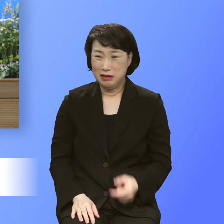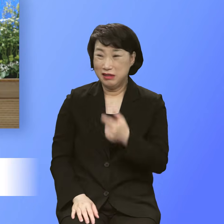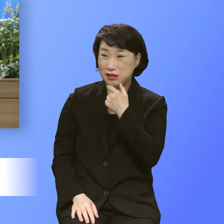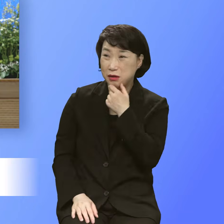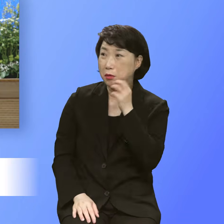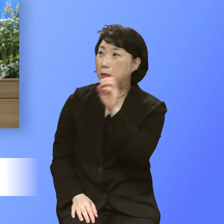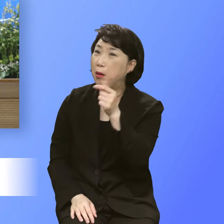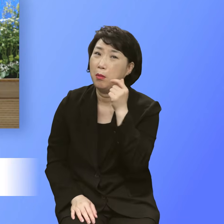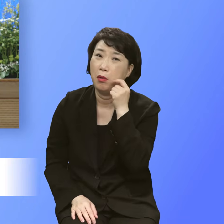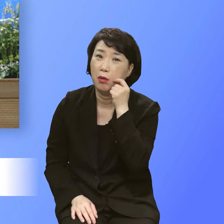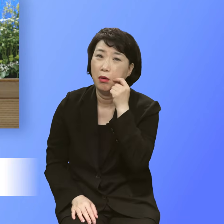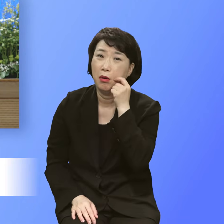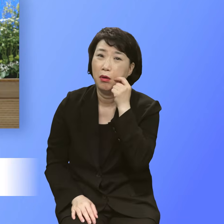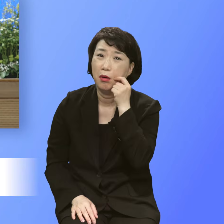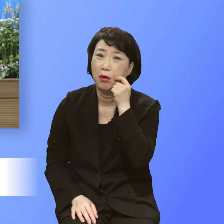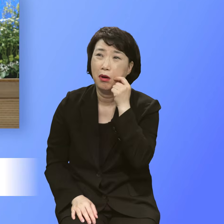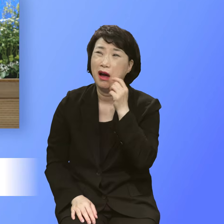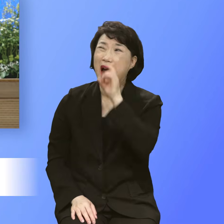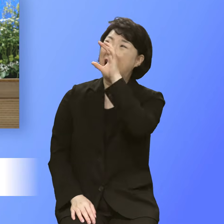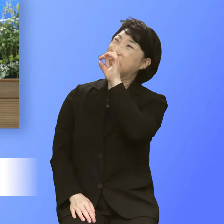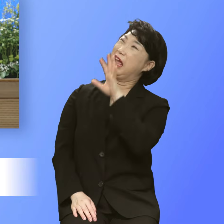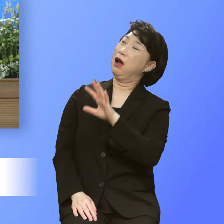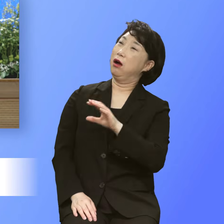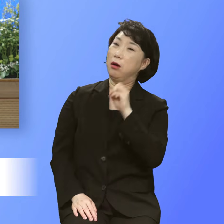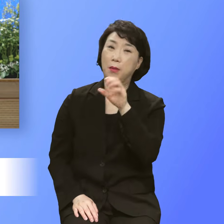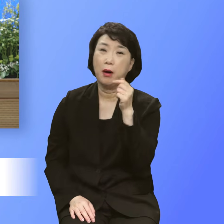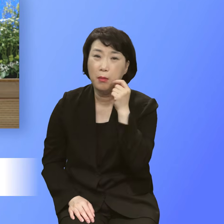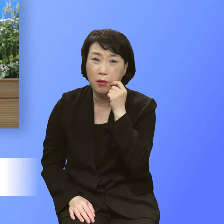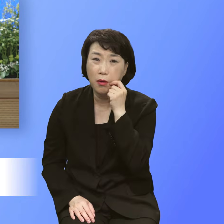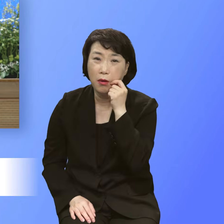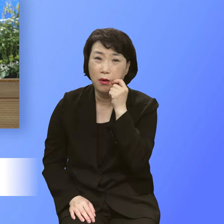싫어요가 어디 있어? 안 돼요가 어디 있어?